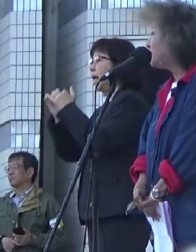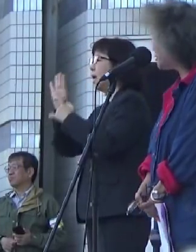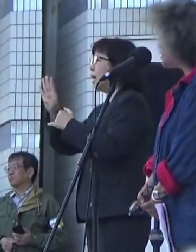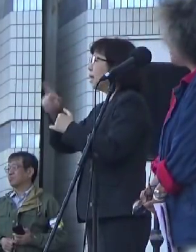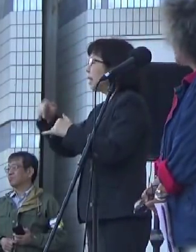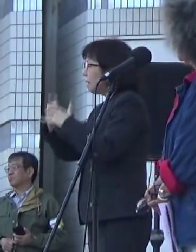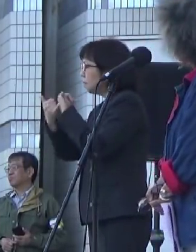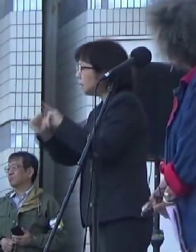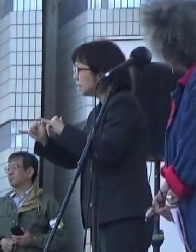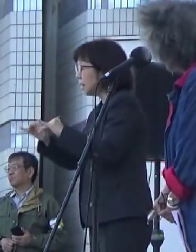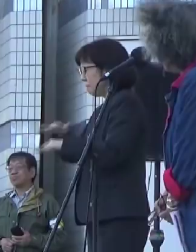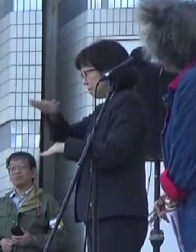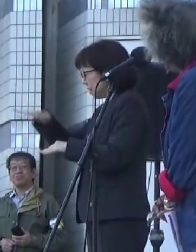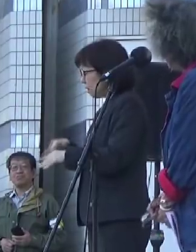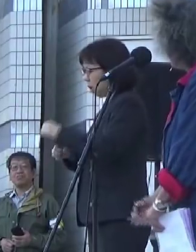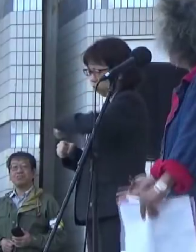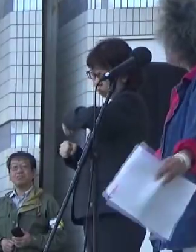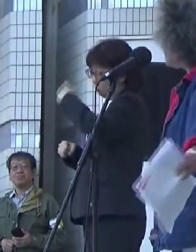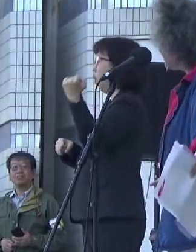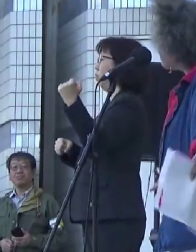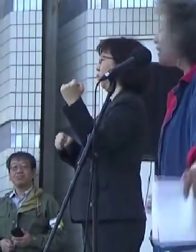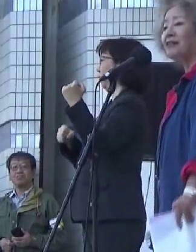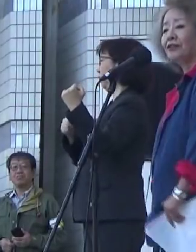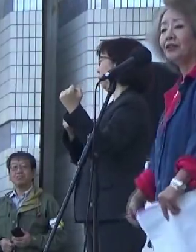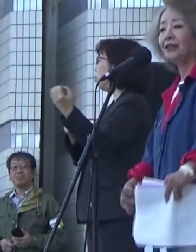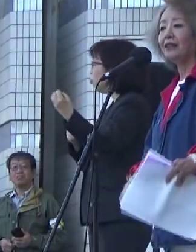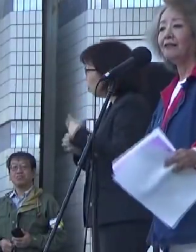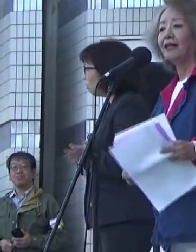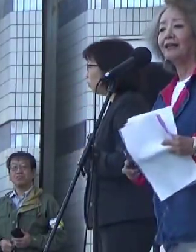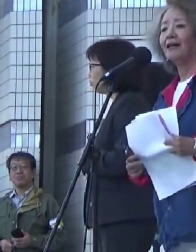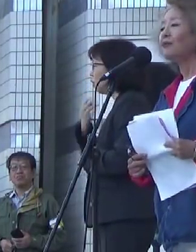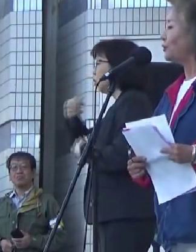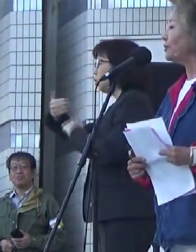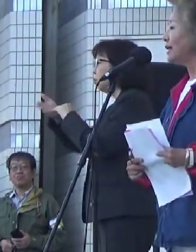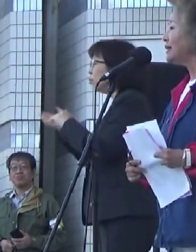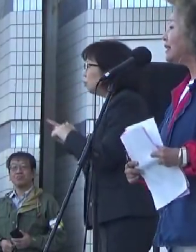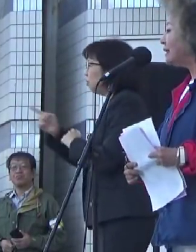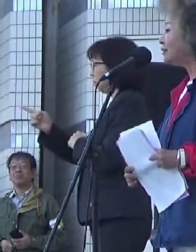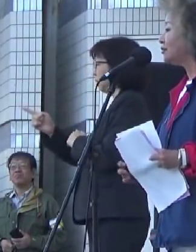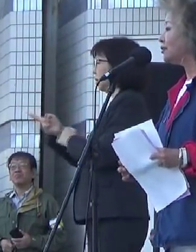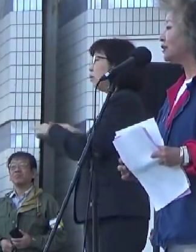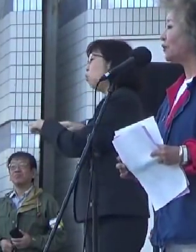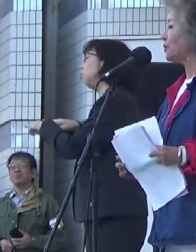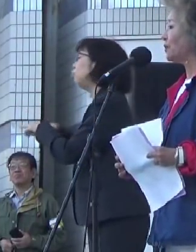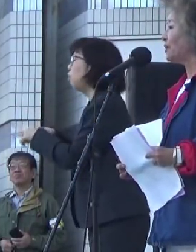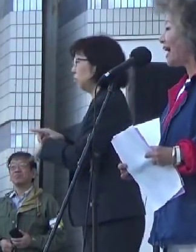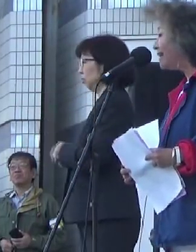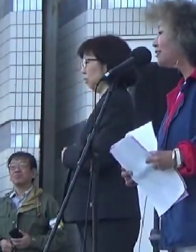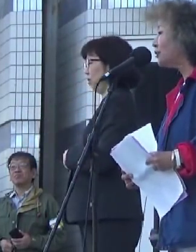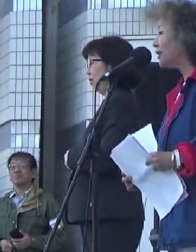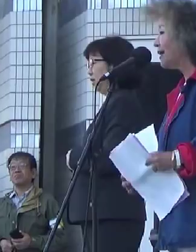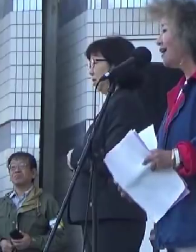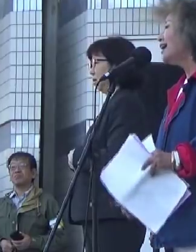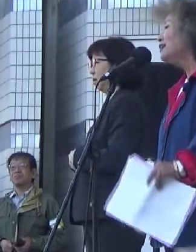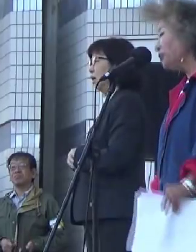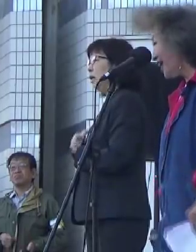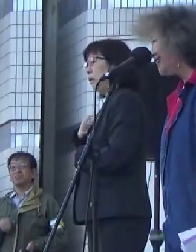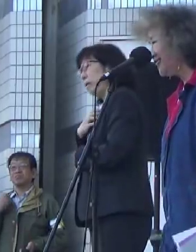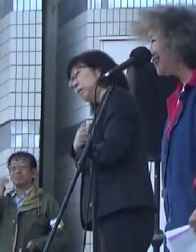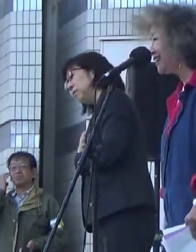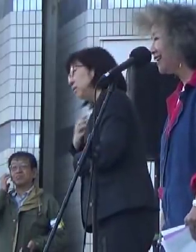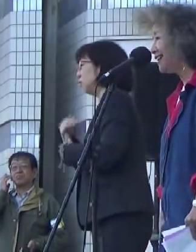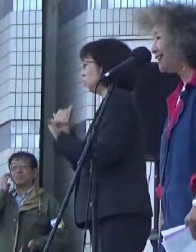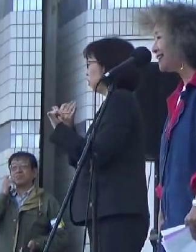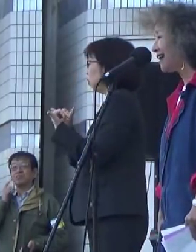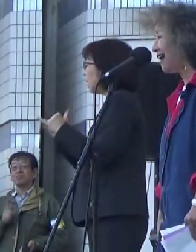に、福島に寄り添うだって、まだまだ苦しんでる方がこんなにいる状況であるのに、